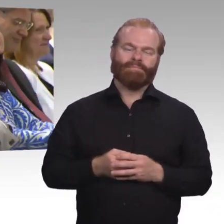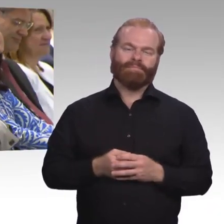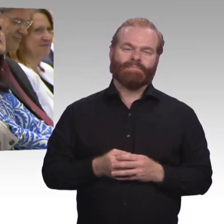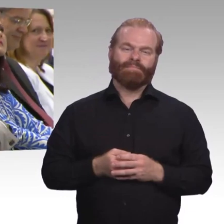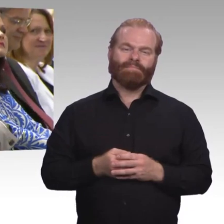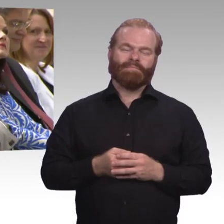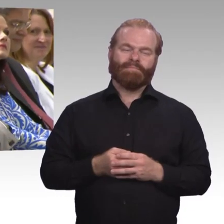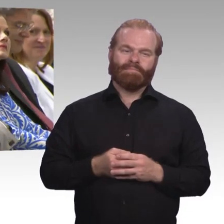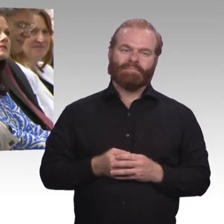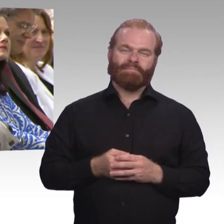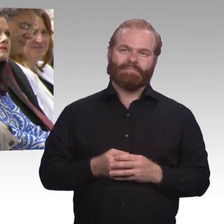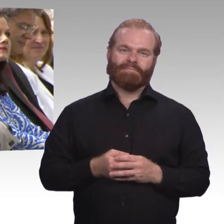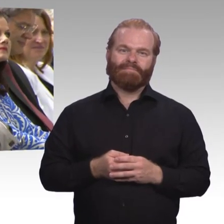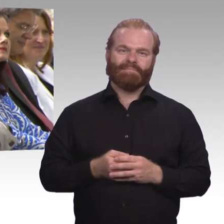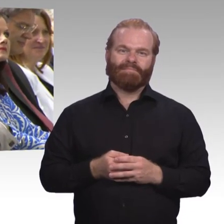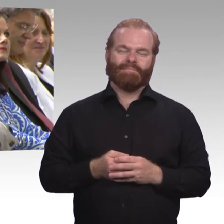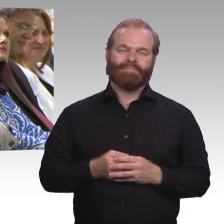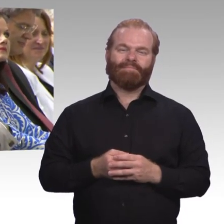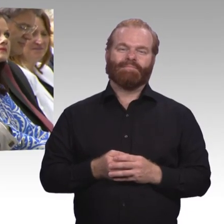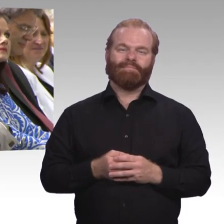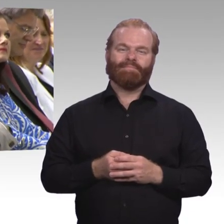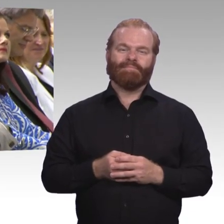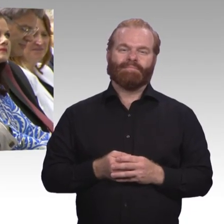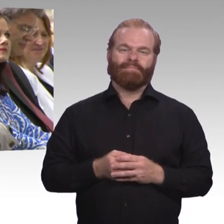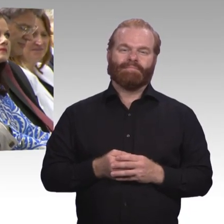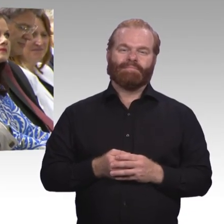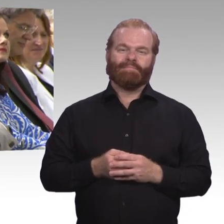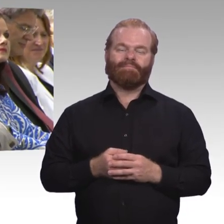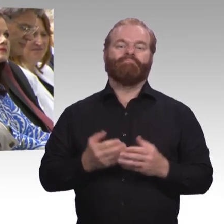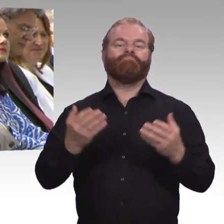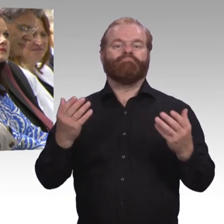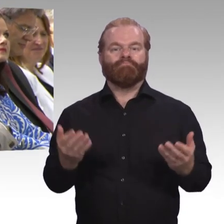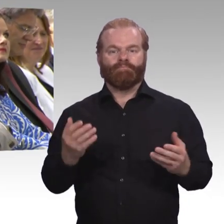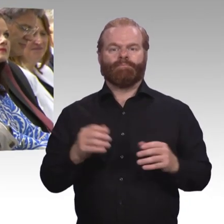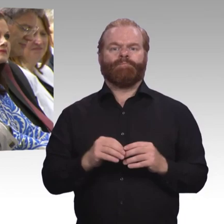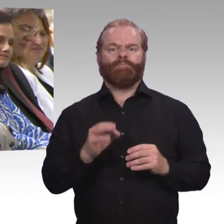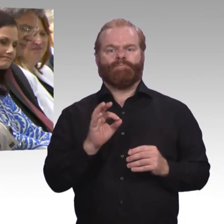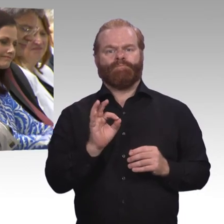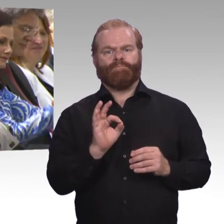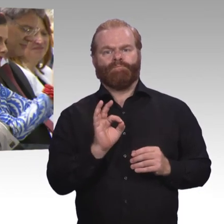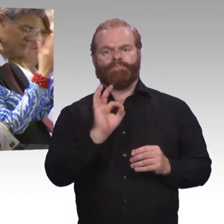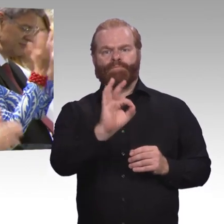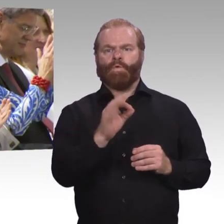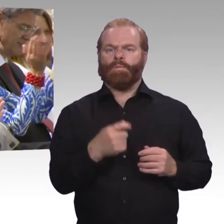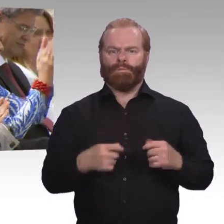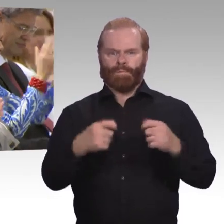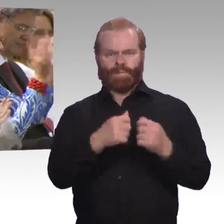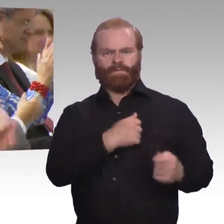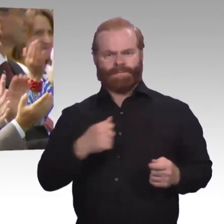Und für die Bundeswehr als Parlamentsarmee würde ich mir auch ein Gelöbnis vor dem Reichstag wünschen.